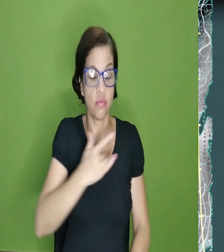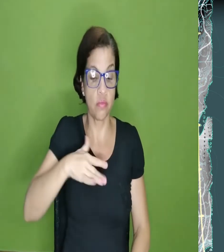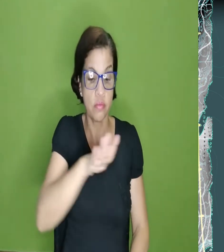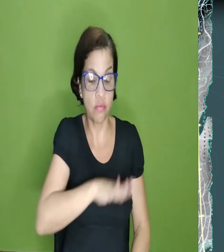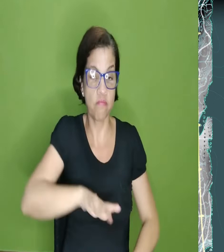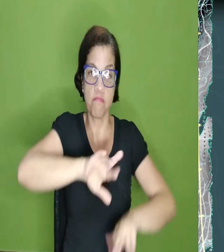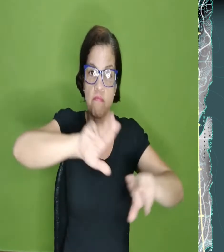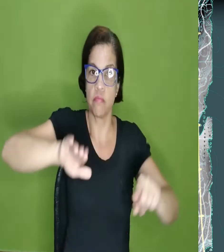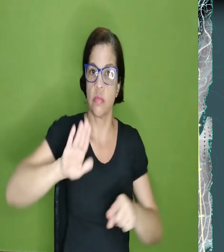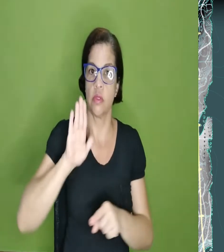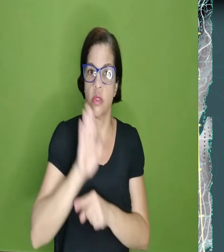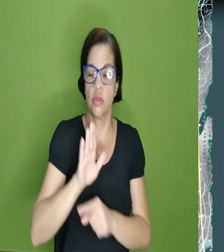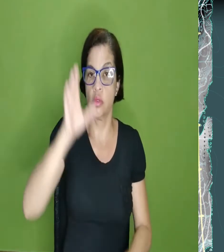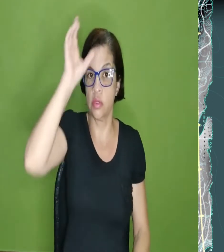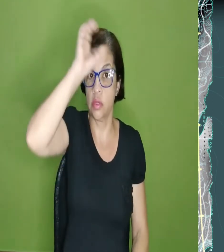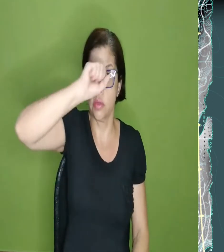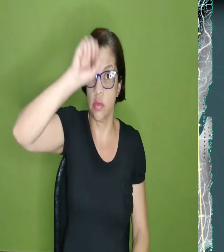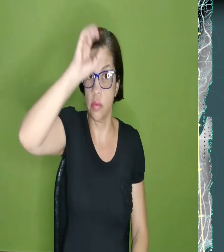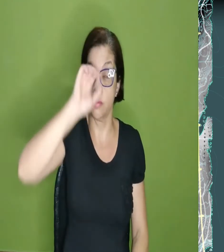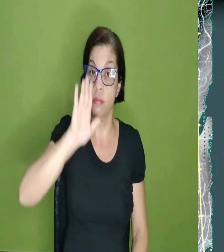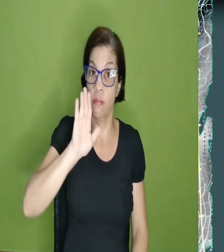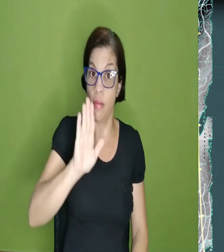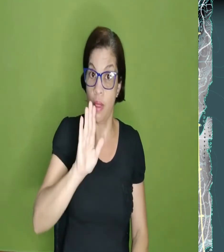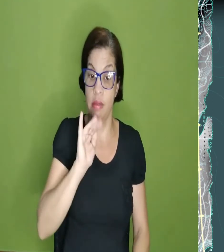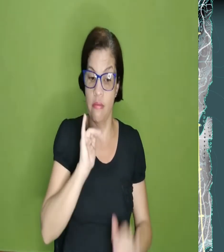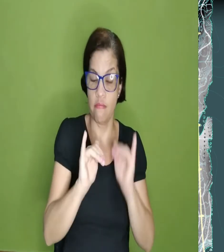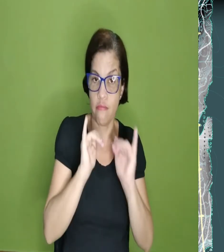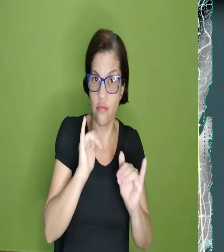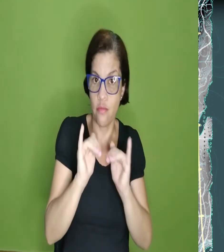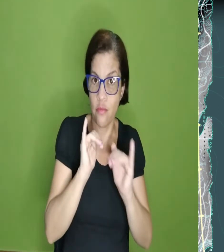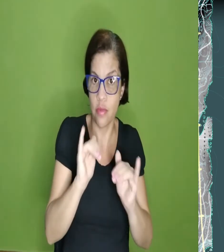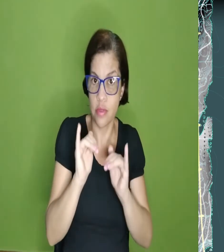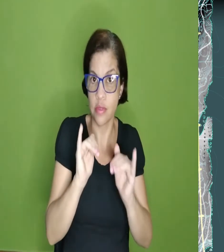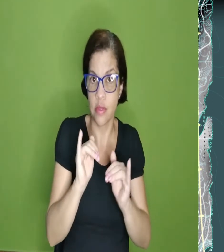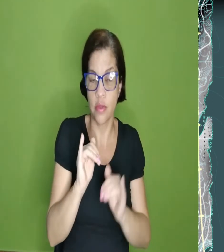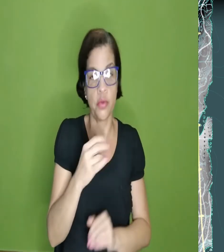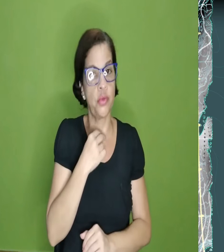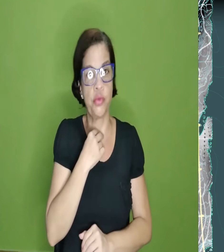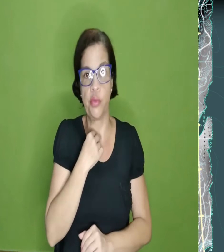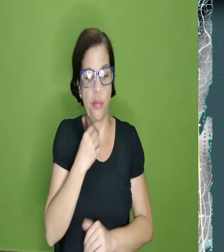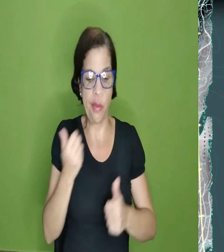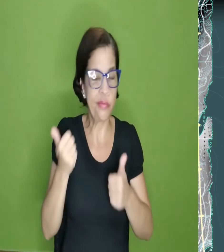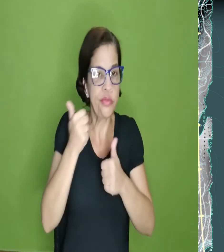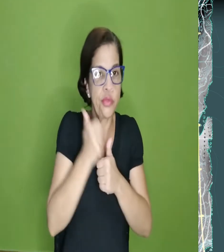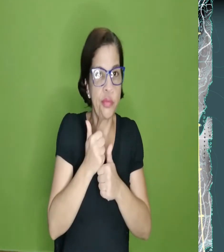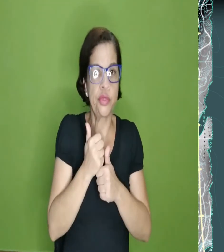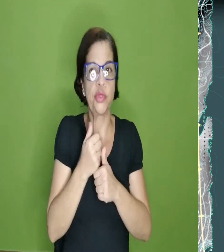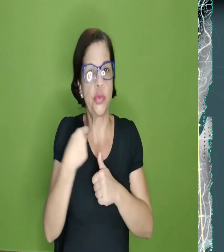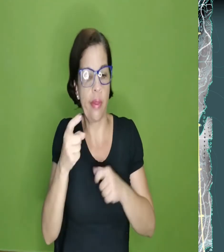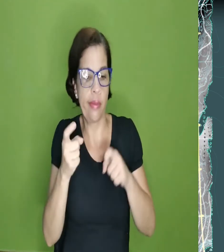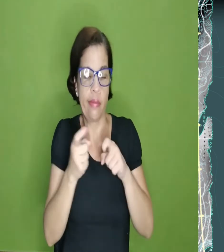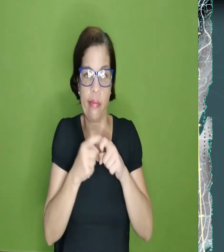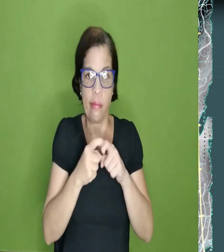da saúde, auxiliando-os em seu aprendizado. Mas as informações aqui contidas não substituem a consulta,